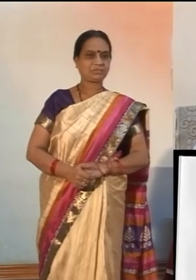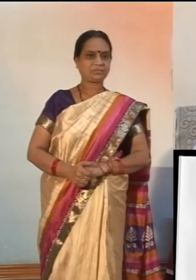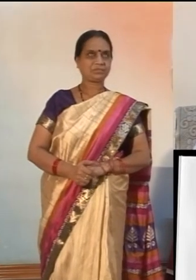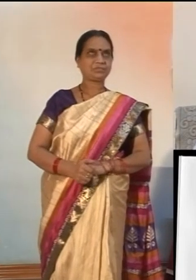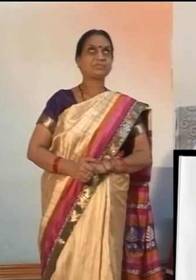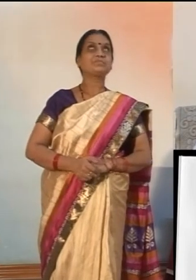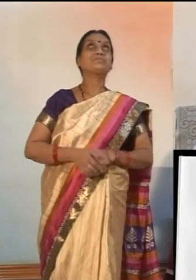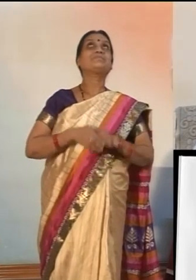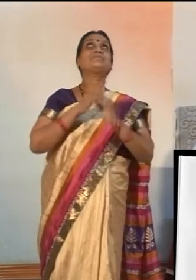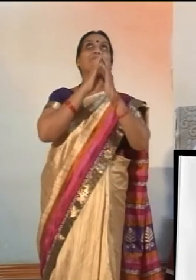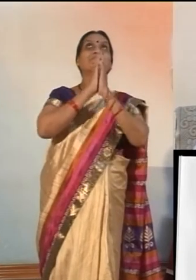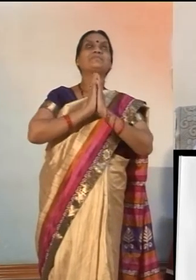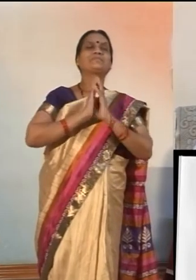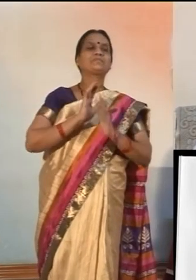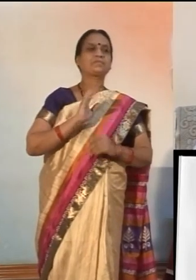भगवान के बारे में